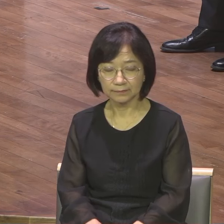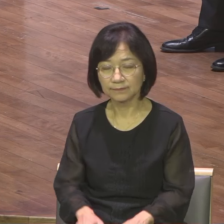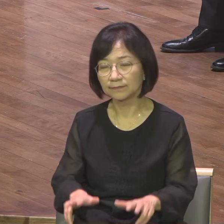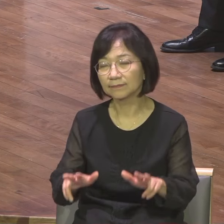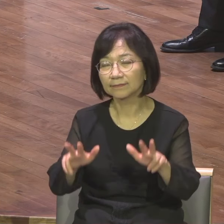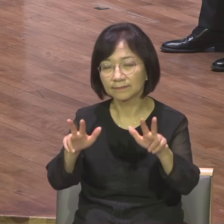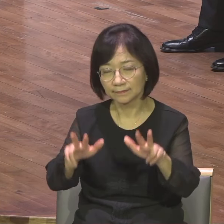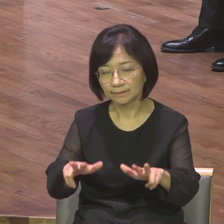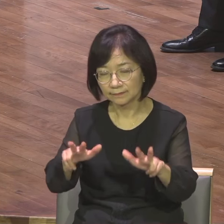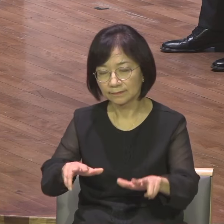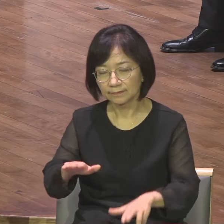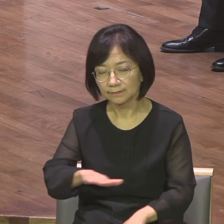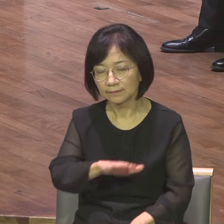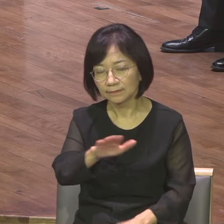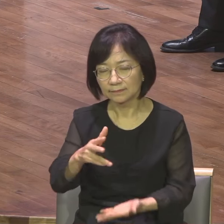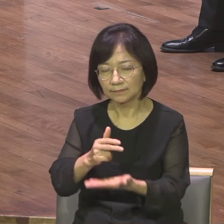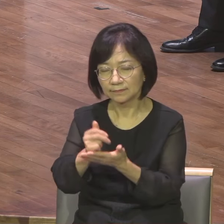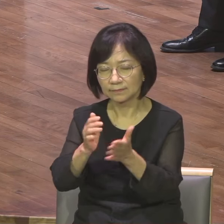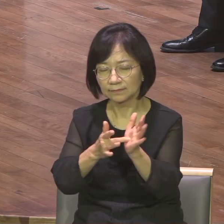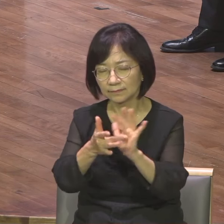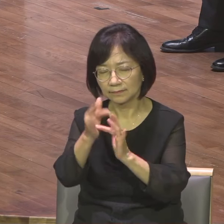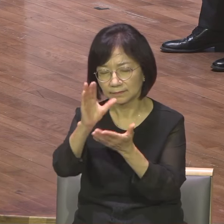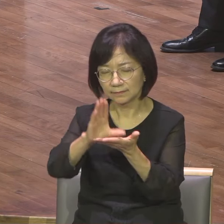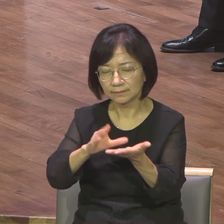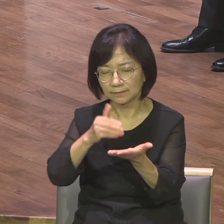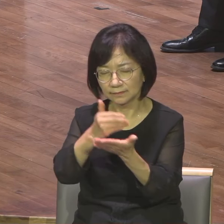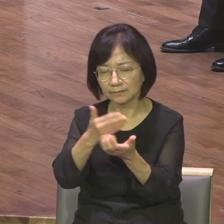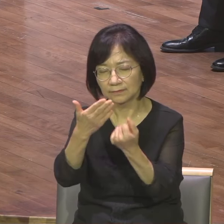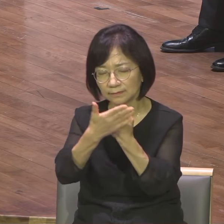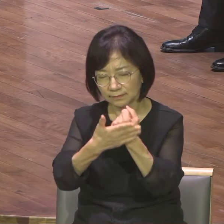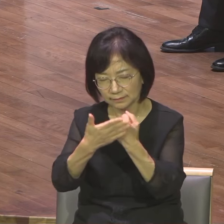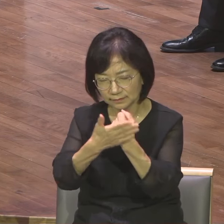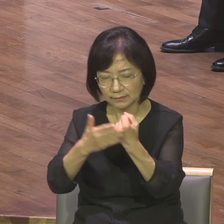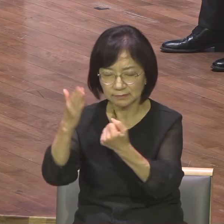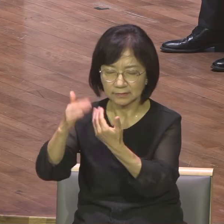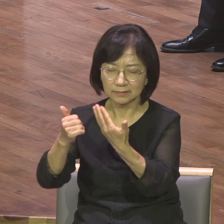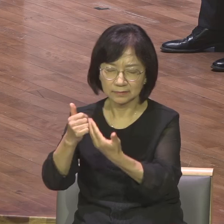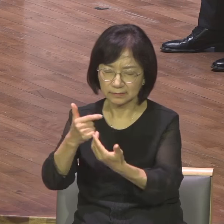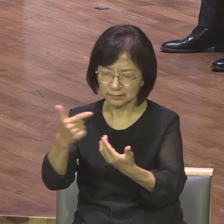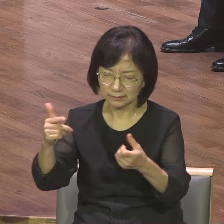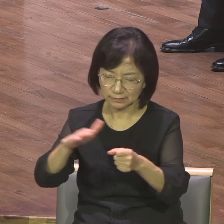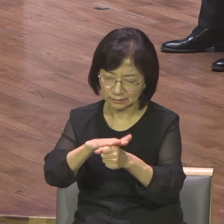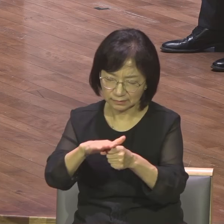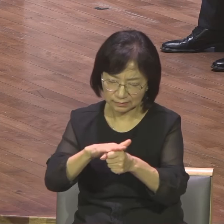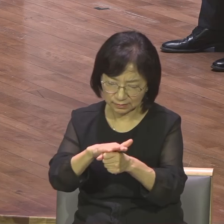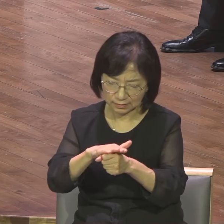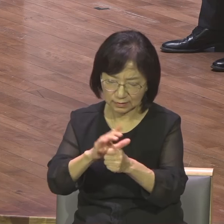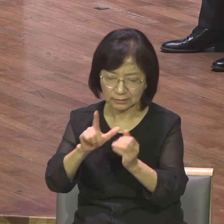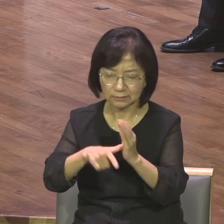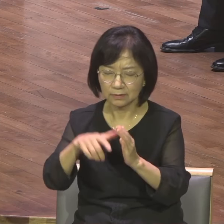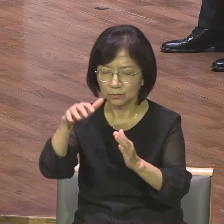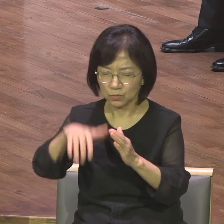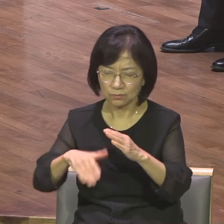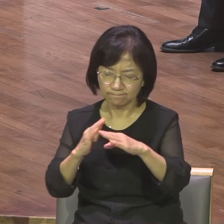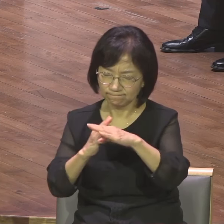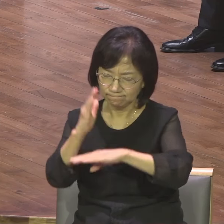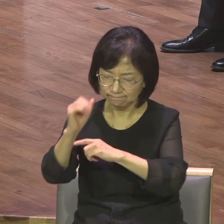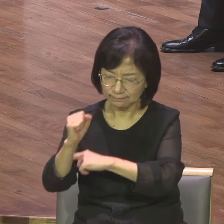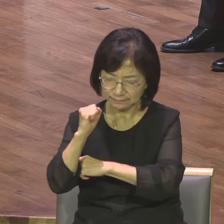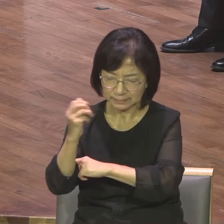지금은 우리 주 예수 그리스도의 은혜와 하나님 아버지의 극진하신 사랑하심과 시공간을 초월하시는 성령의